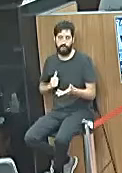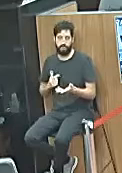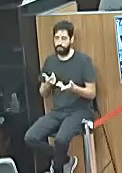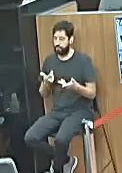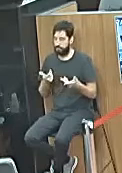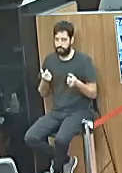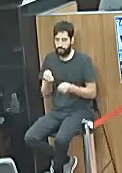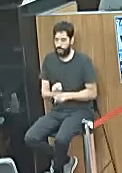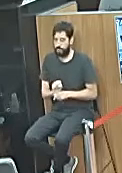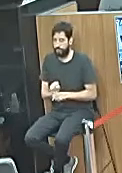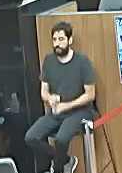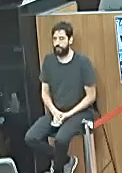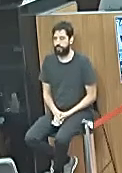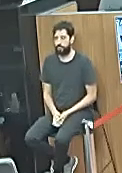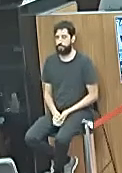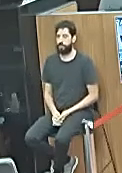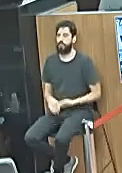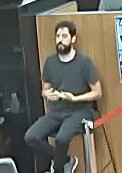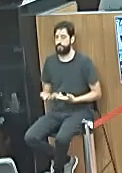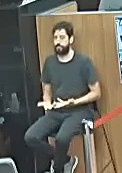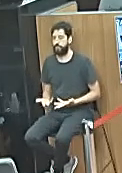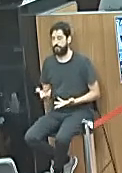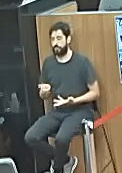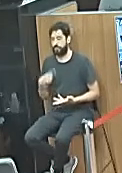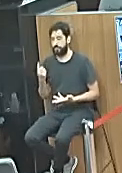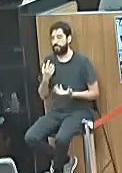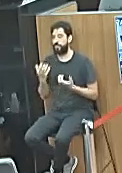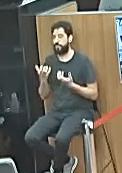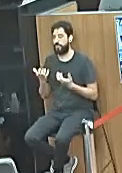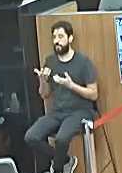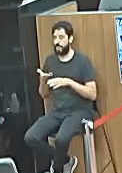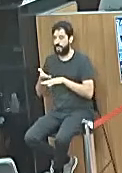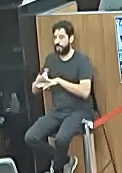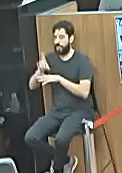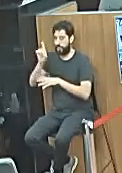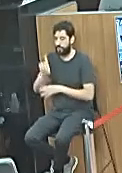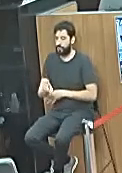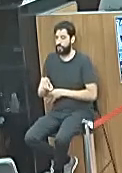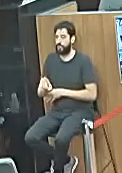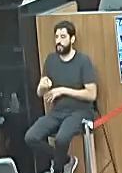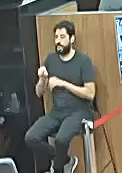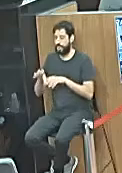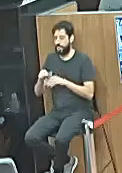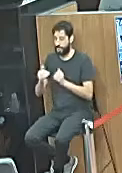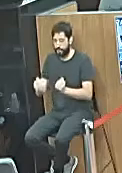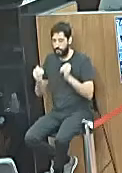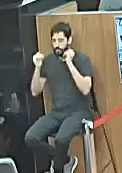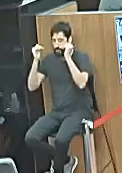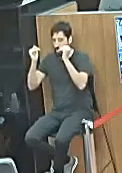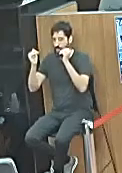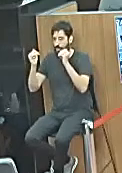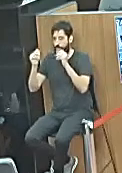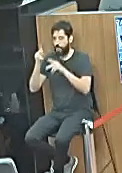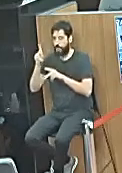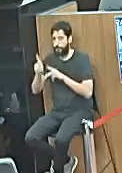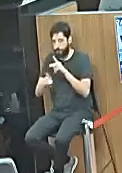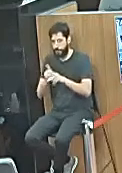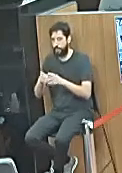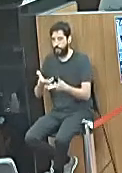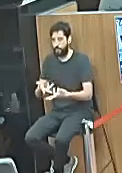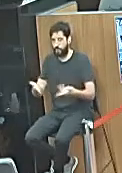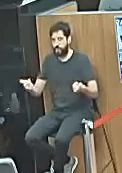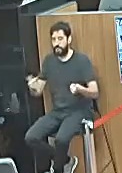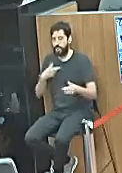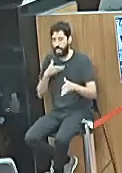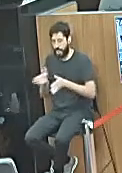ativas é então nós gostaríamos de alcançar o nosso direito de uma educação superior pública de qualidade que garanta o